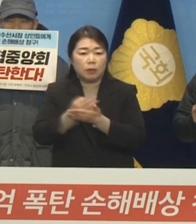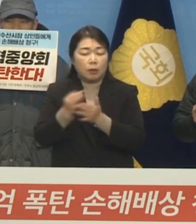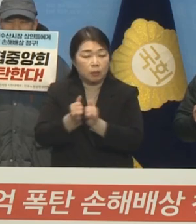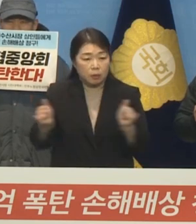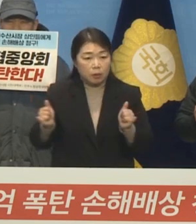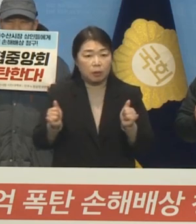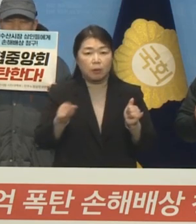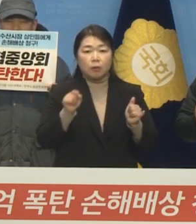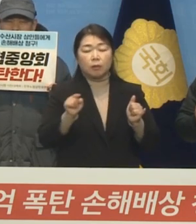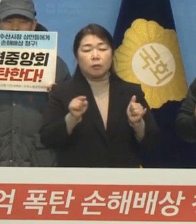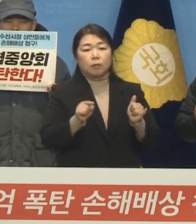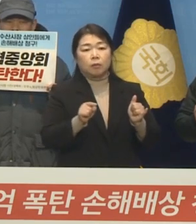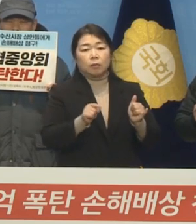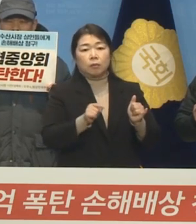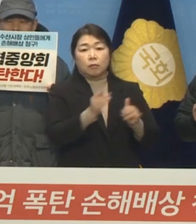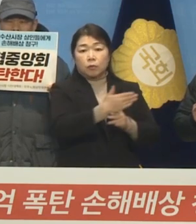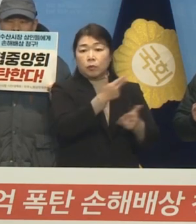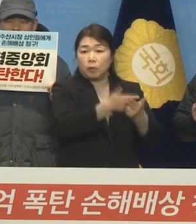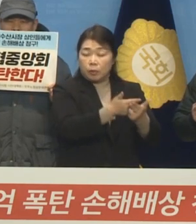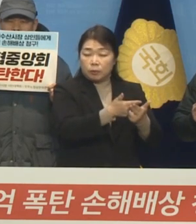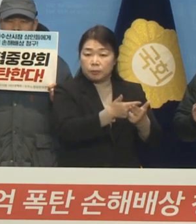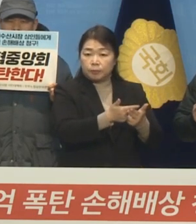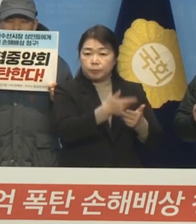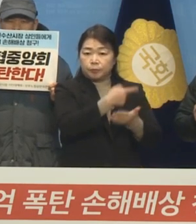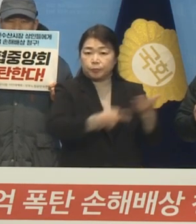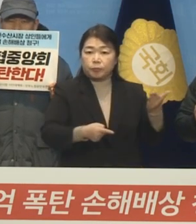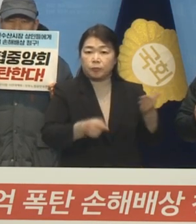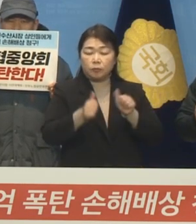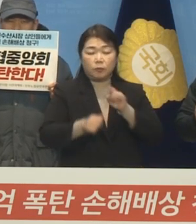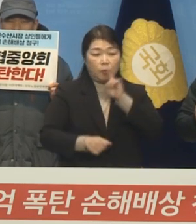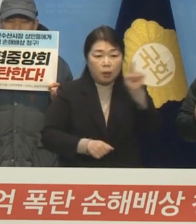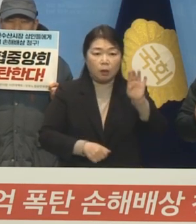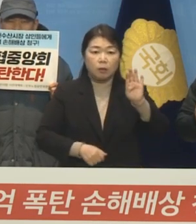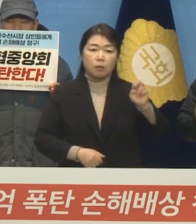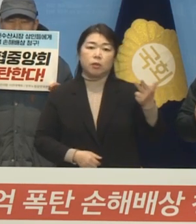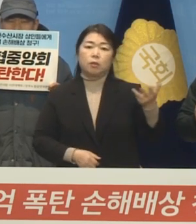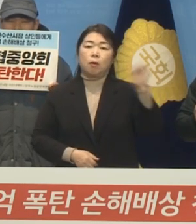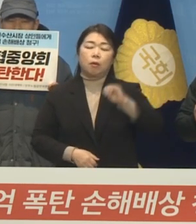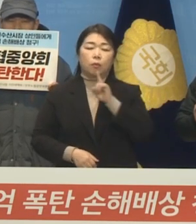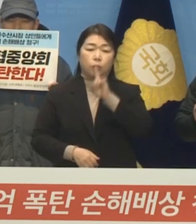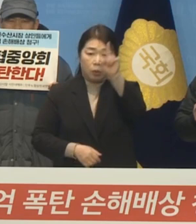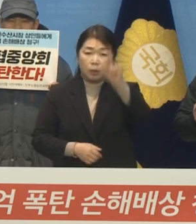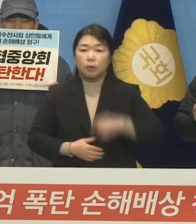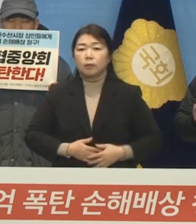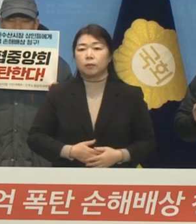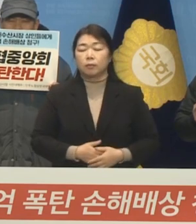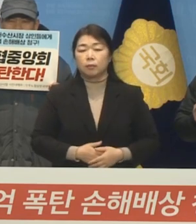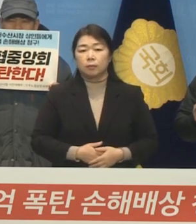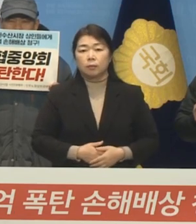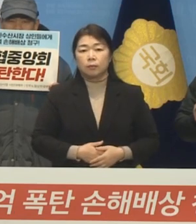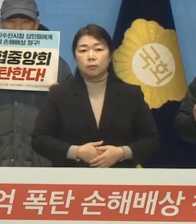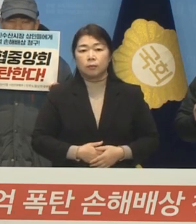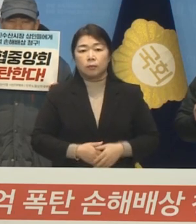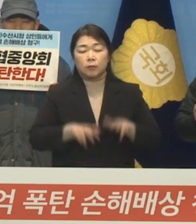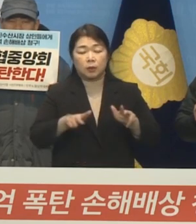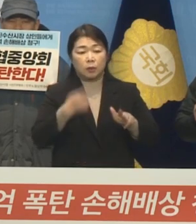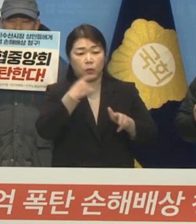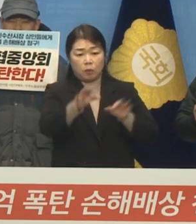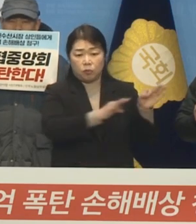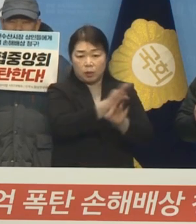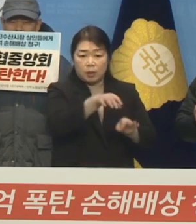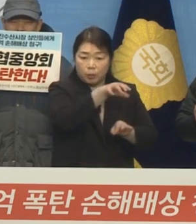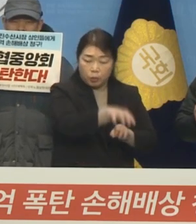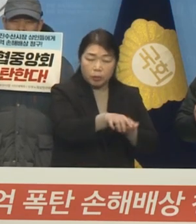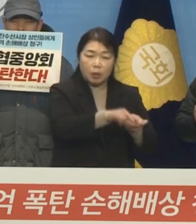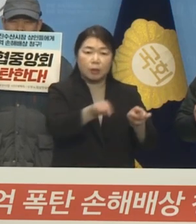수협은 손해배상 청구금액 47억을 배상하라고 합니다. 지금은 사라져버린 노량진